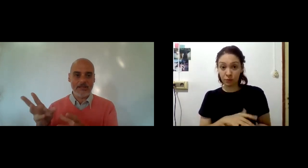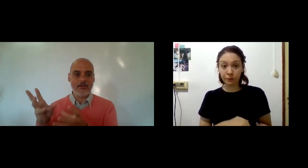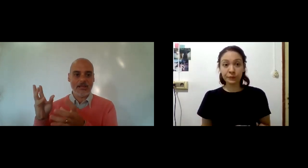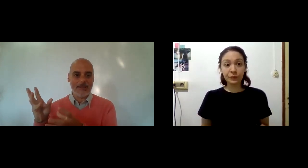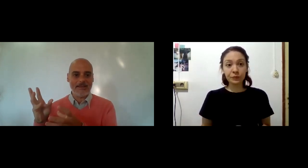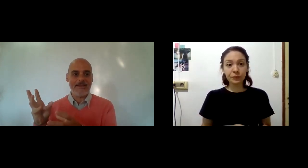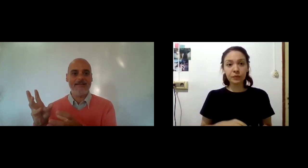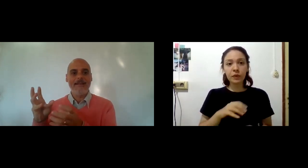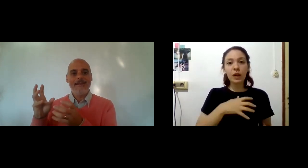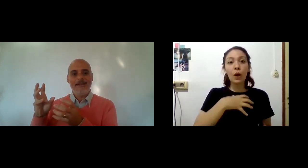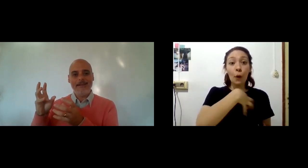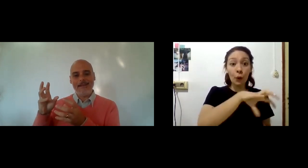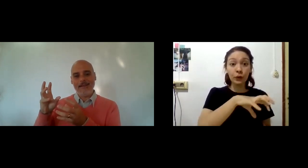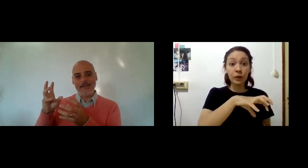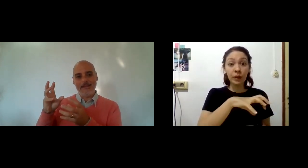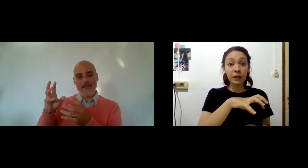español escrito, y otra parte que es,